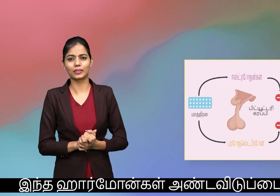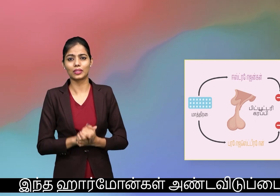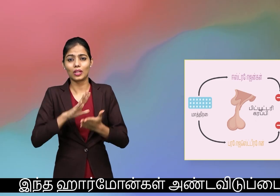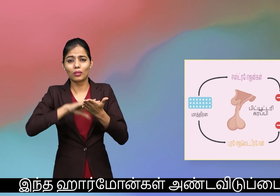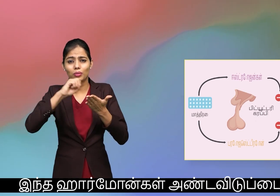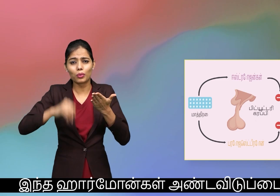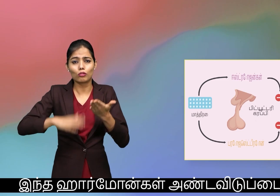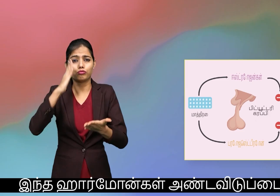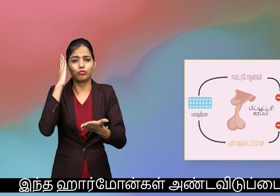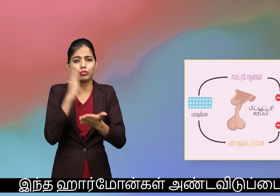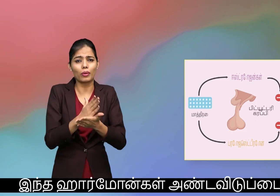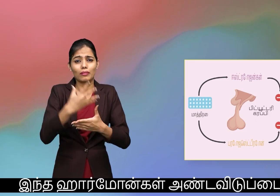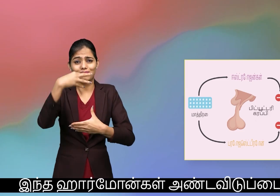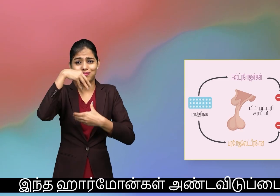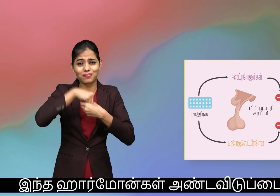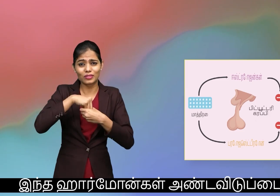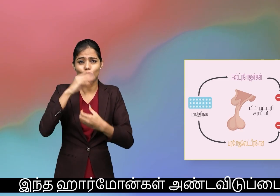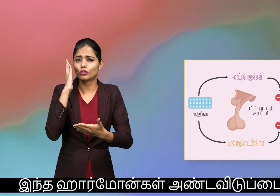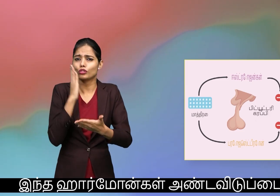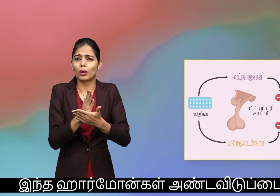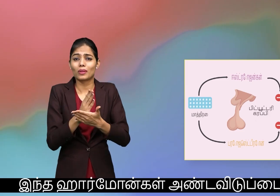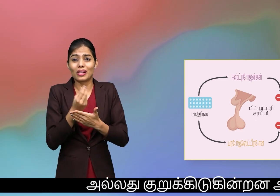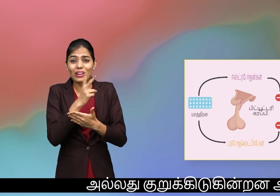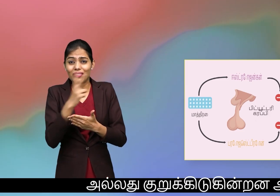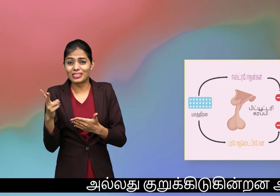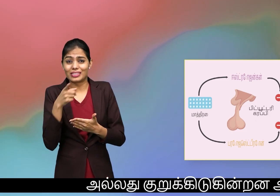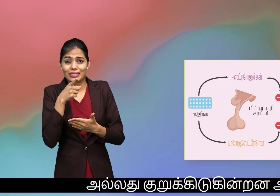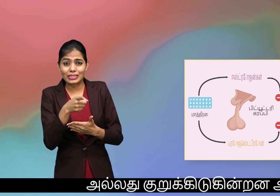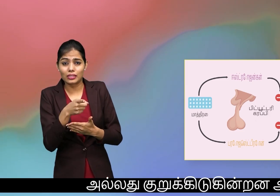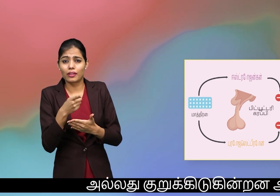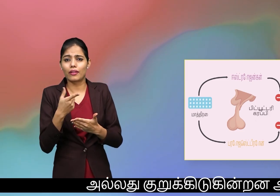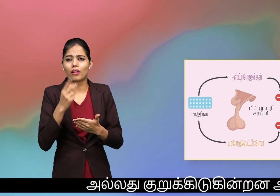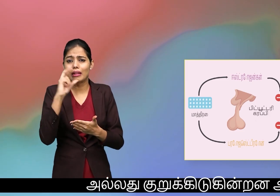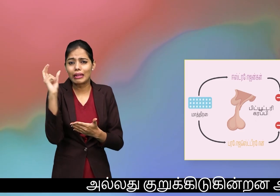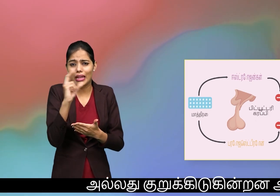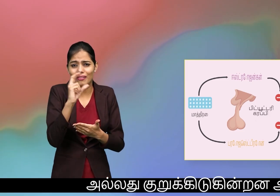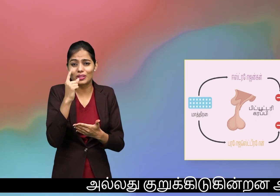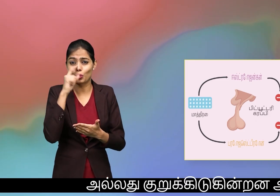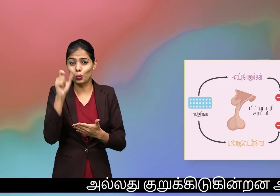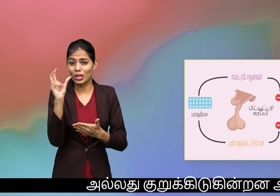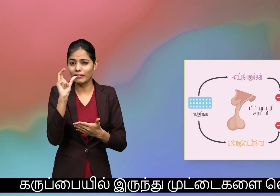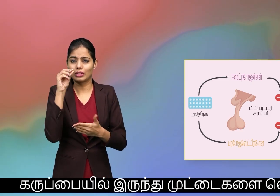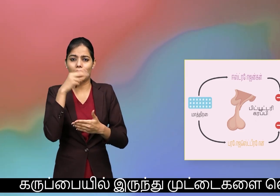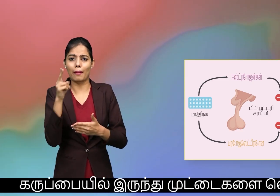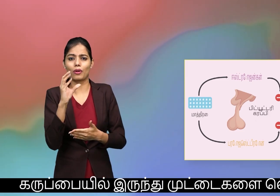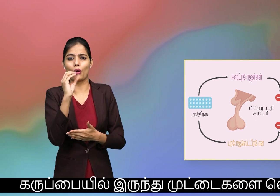இந்த ஹார்மோன்கள் அண்டை வெடிப்பை நிறுத்துகின்றன அல்லது குறுக்கிடுகின்றன அல்லது கருப்பையில்